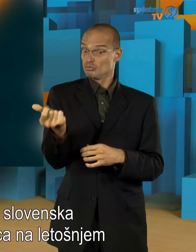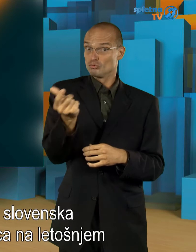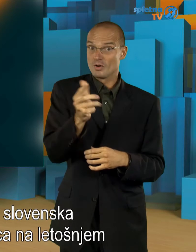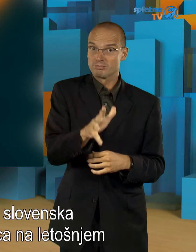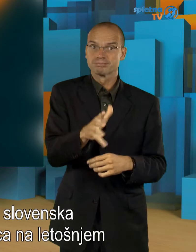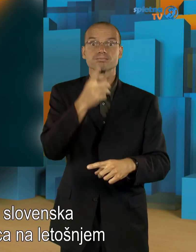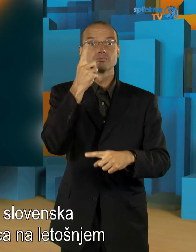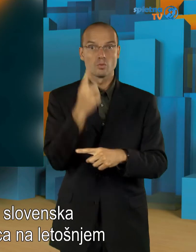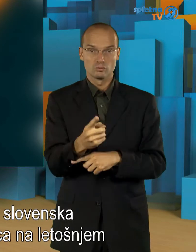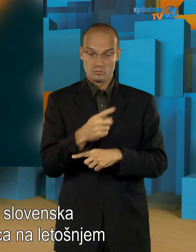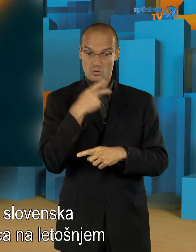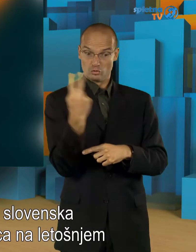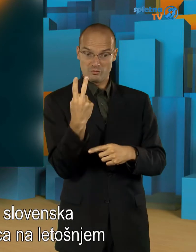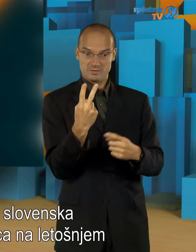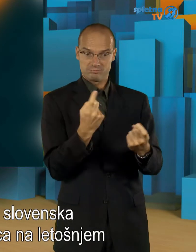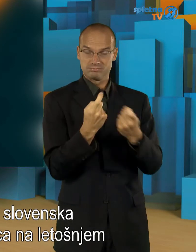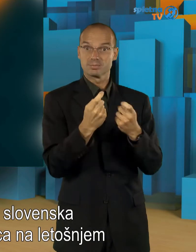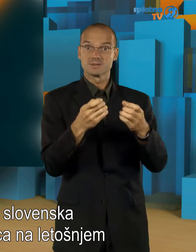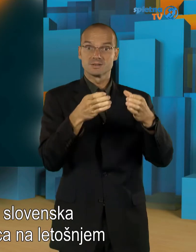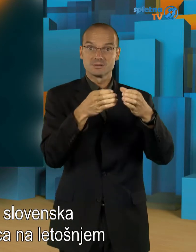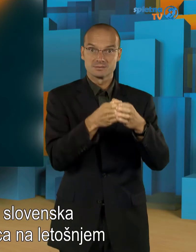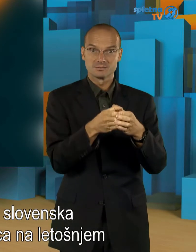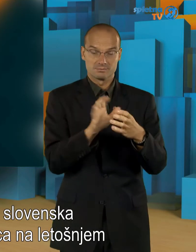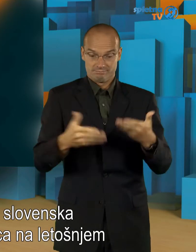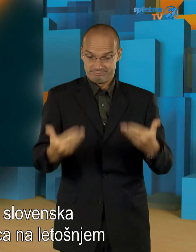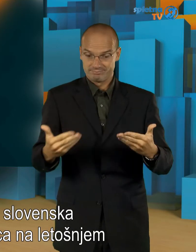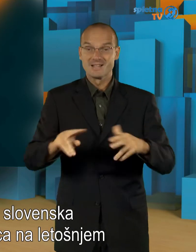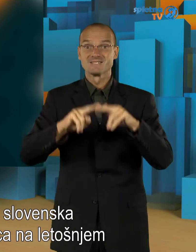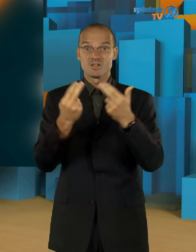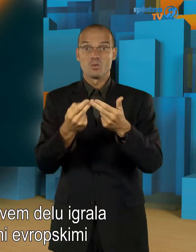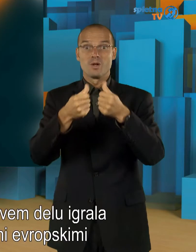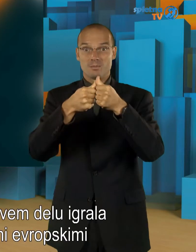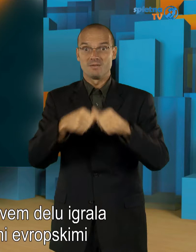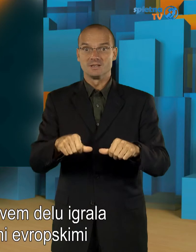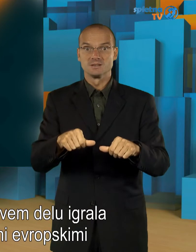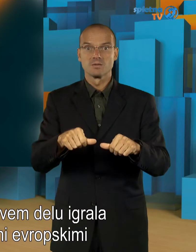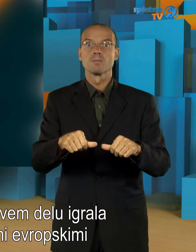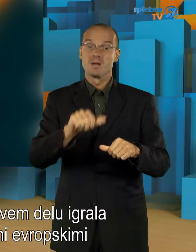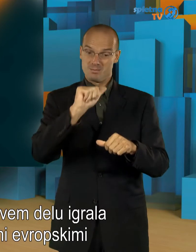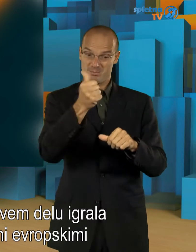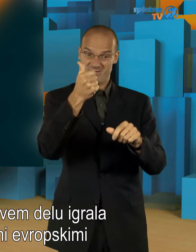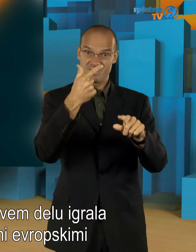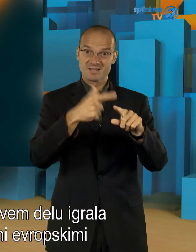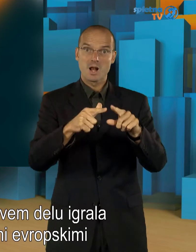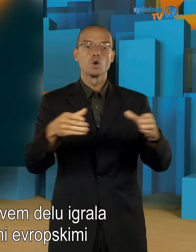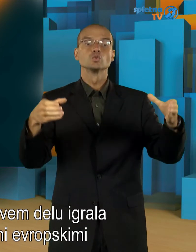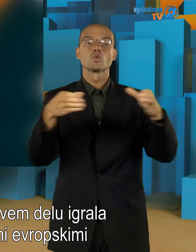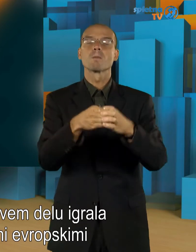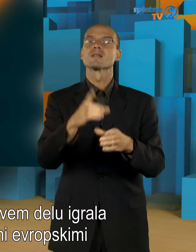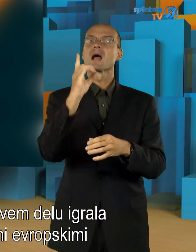Žreb je določil, da bo slovenska košarkarska reprezentanca na letošnjem svetovnem prvenstvu v prvem delu igrala v skupini D